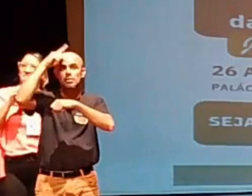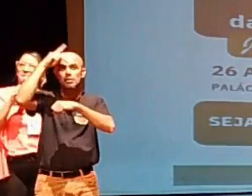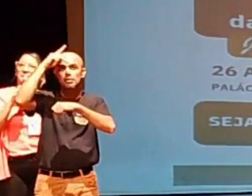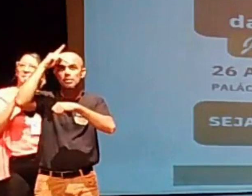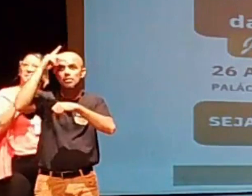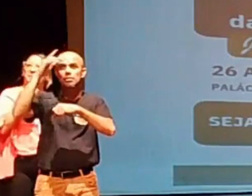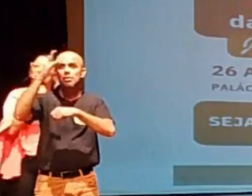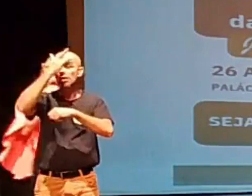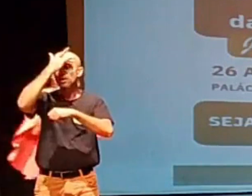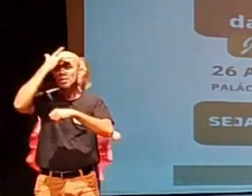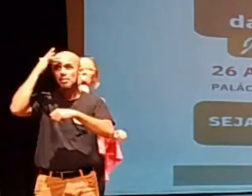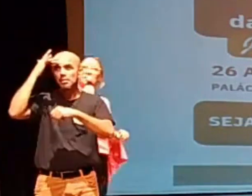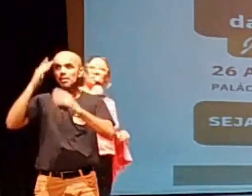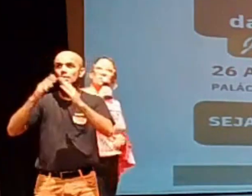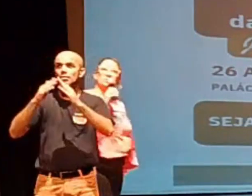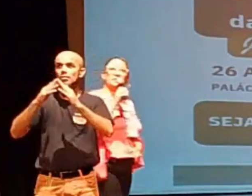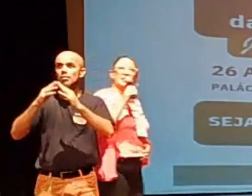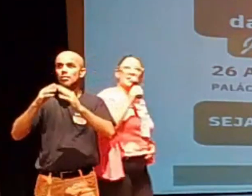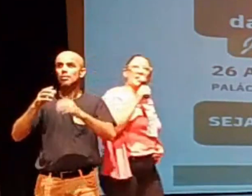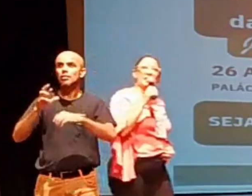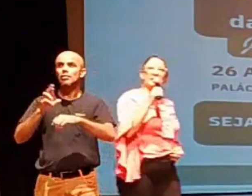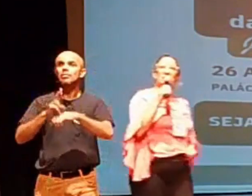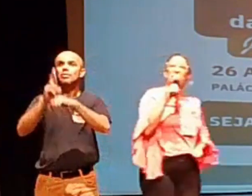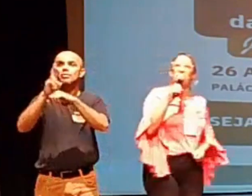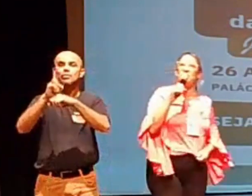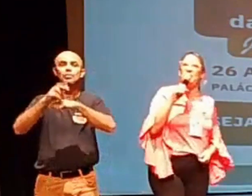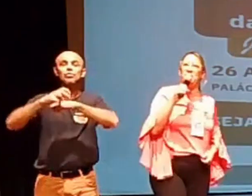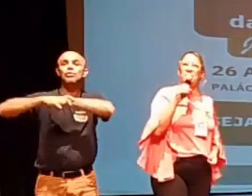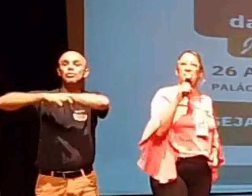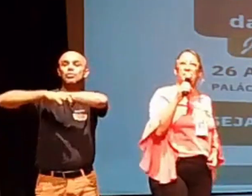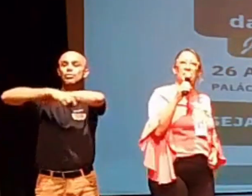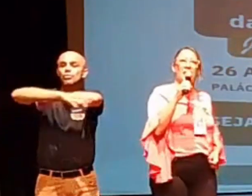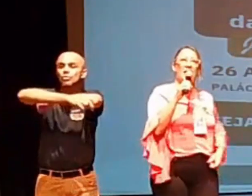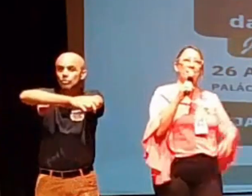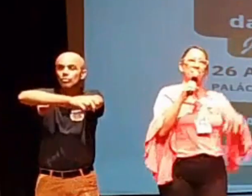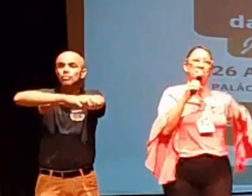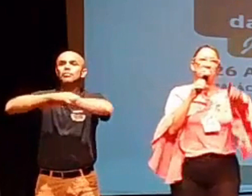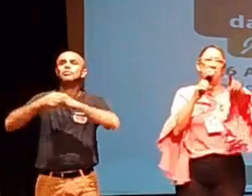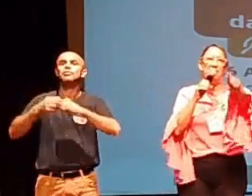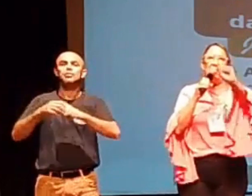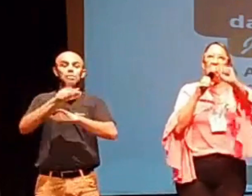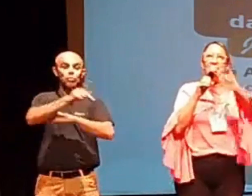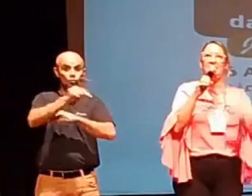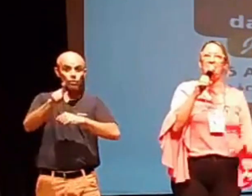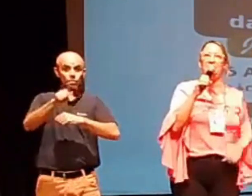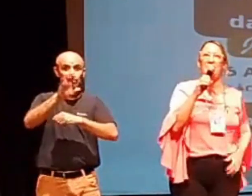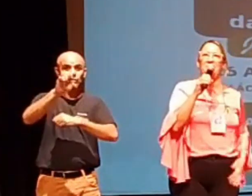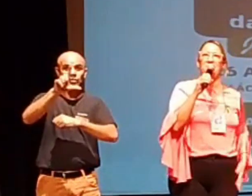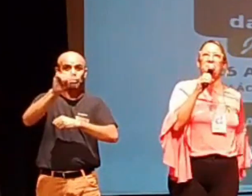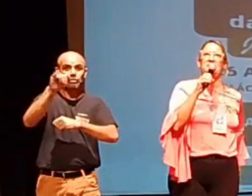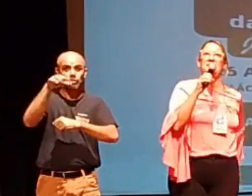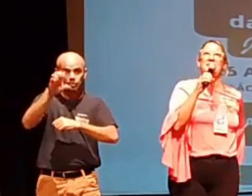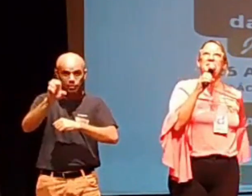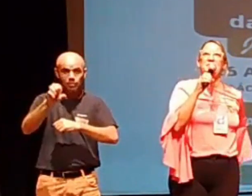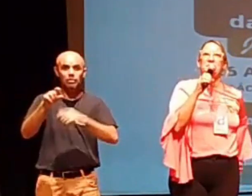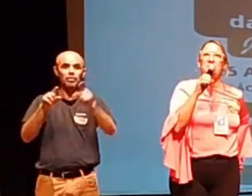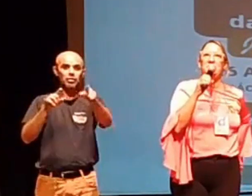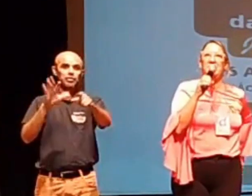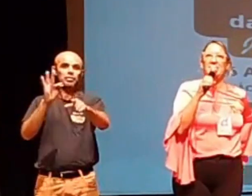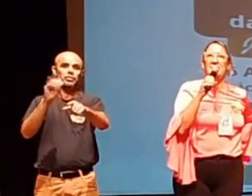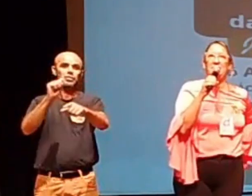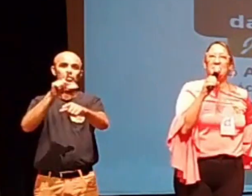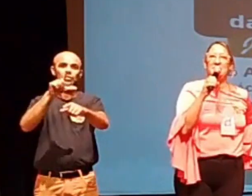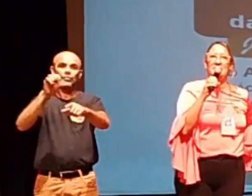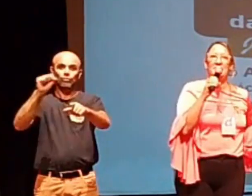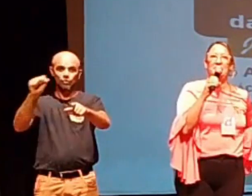lembrancinha. Um de Itanhaém, um de Peruíbe, a professora Elaine da FAUS, para a gente